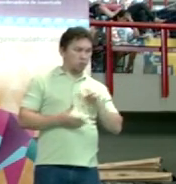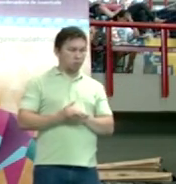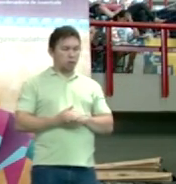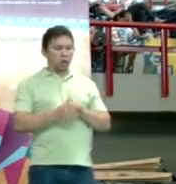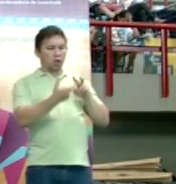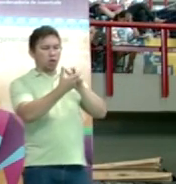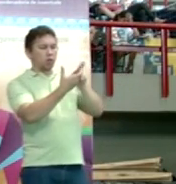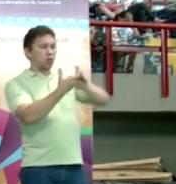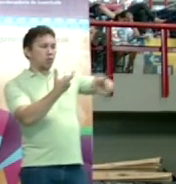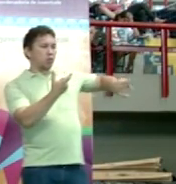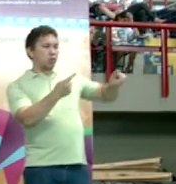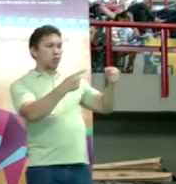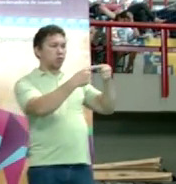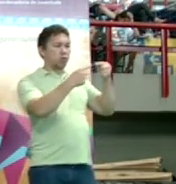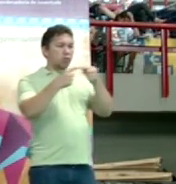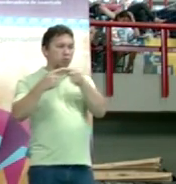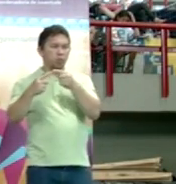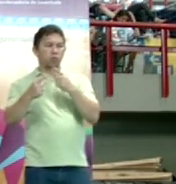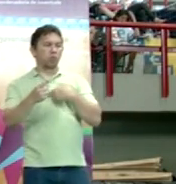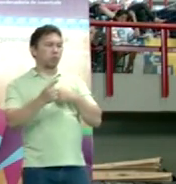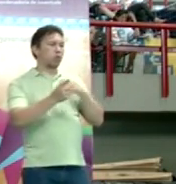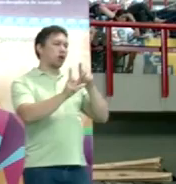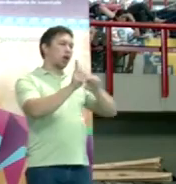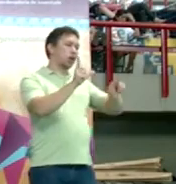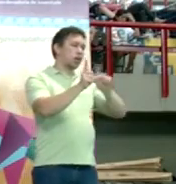Beleza? Vamos para frente.